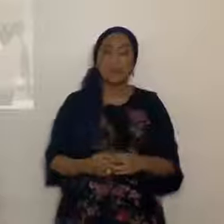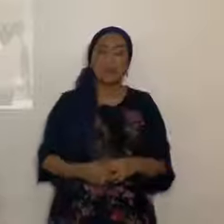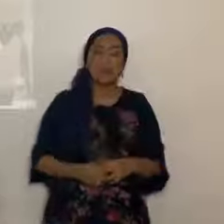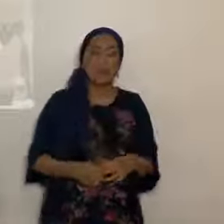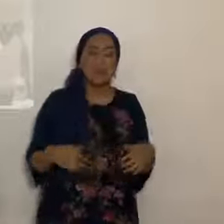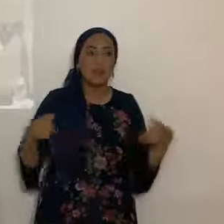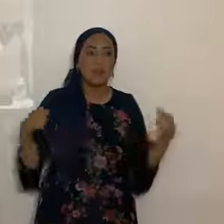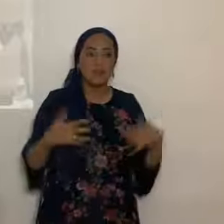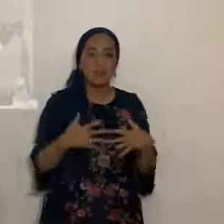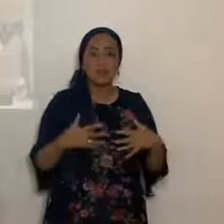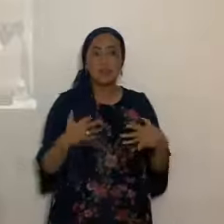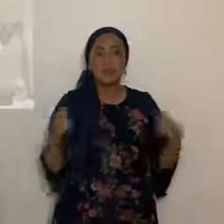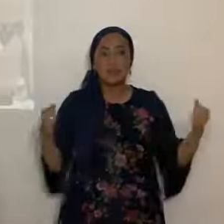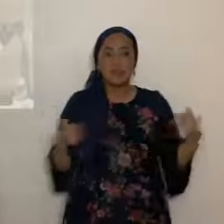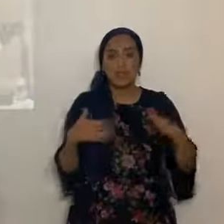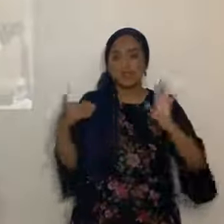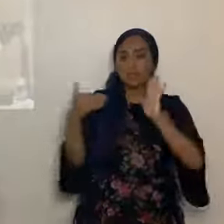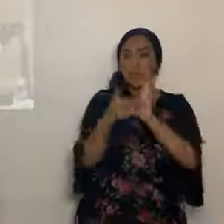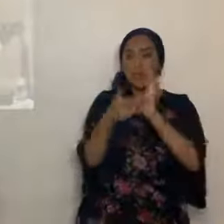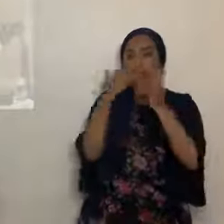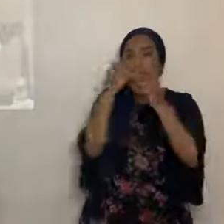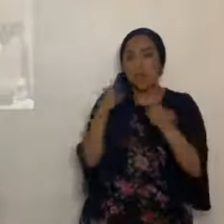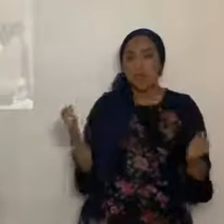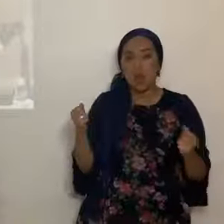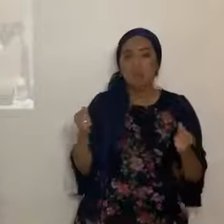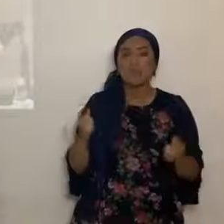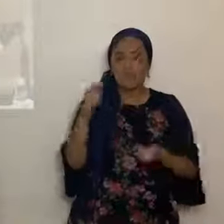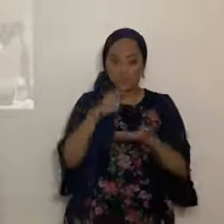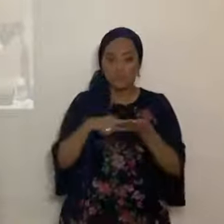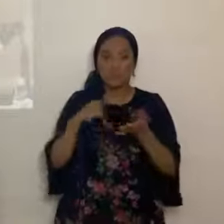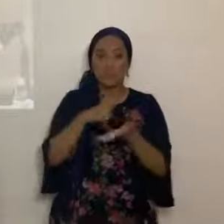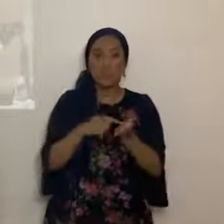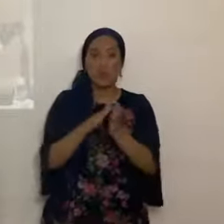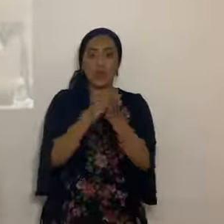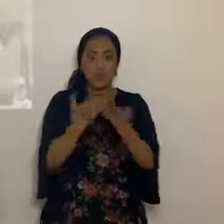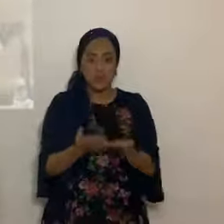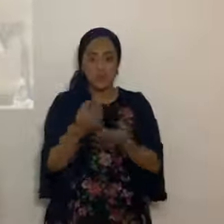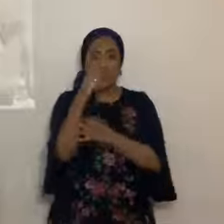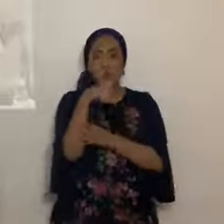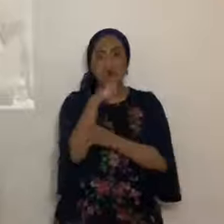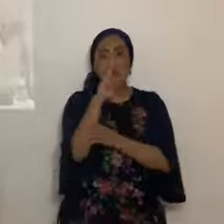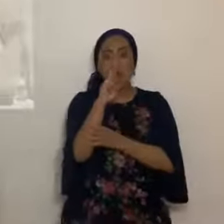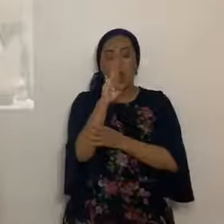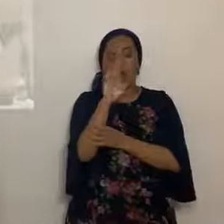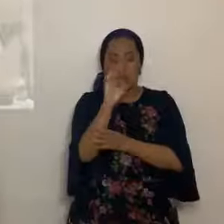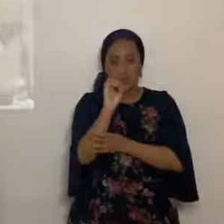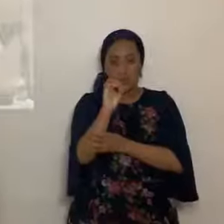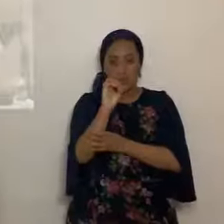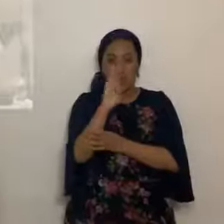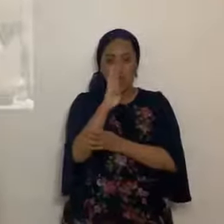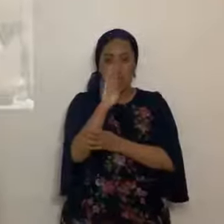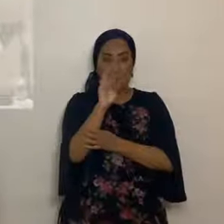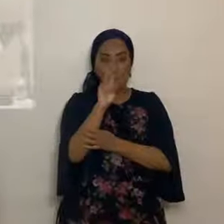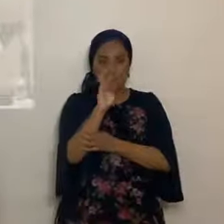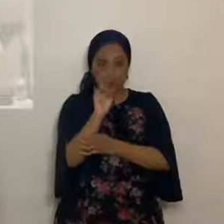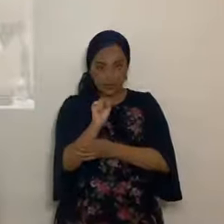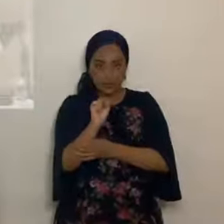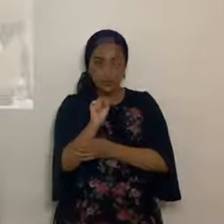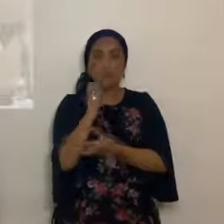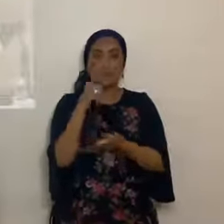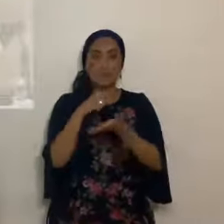Los temores, el temor bloquea la sanidad. Entonces vamos a Proverbios, ahí atrasito, en Proverbios 16,